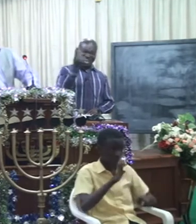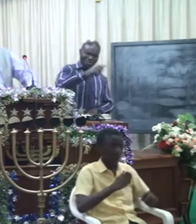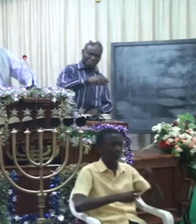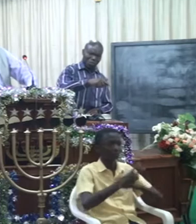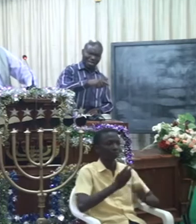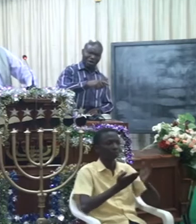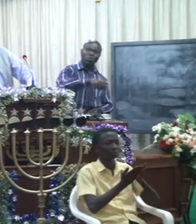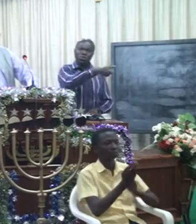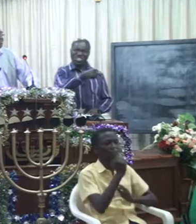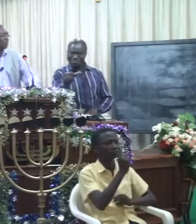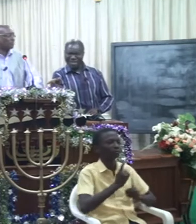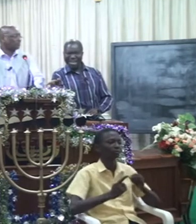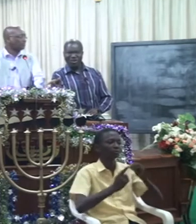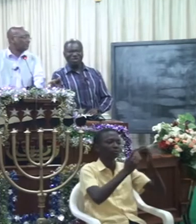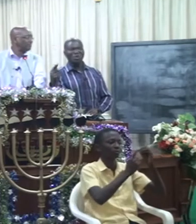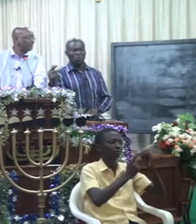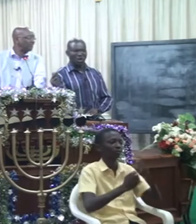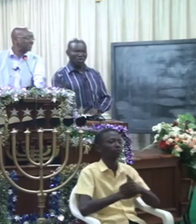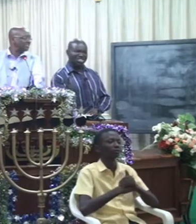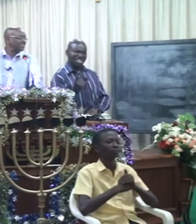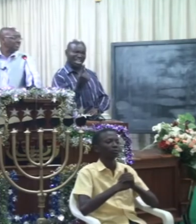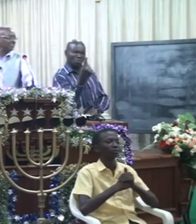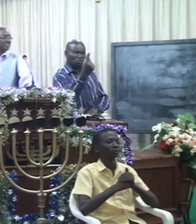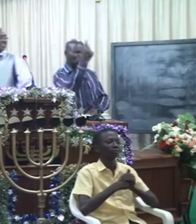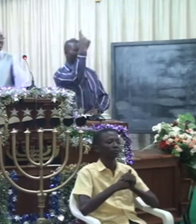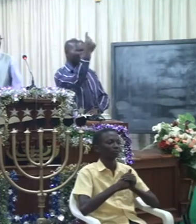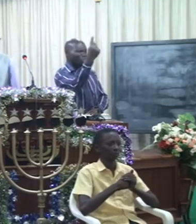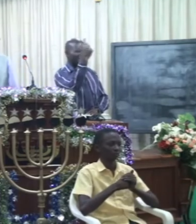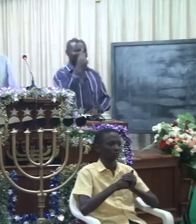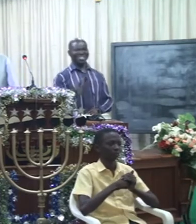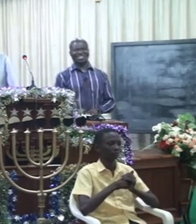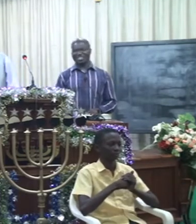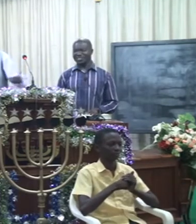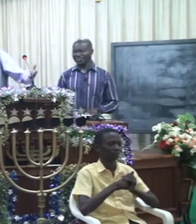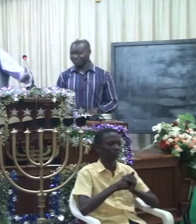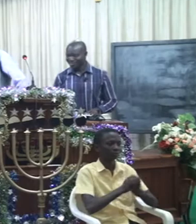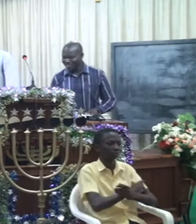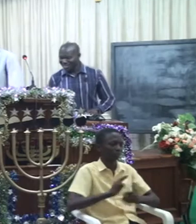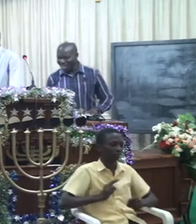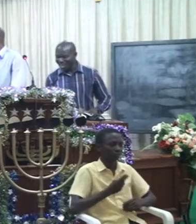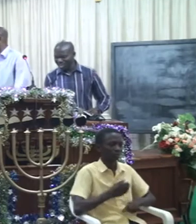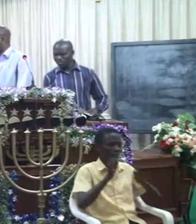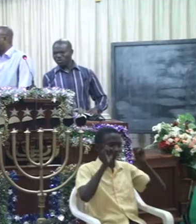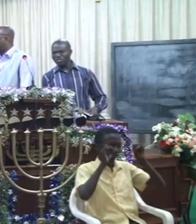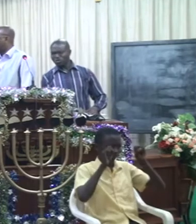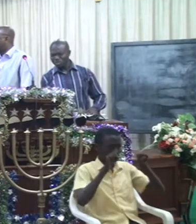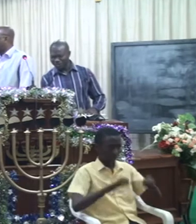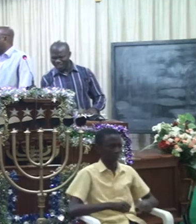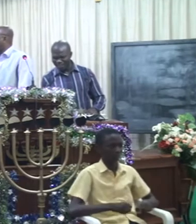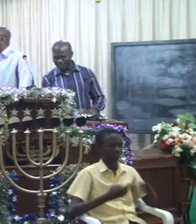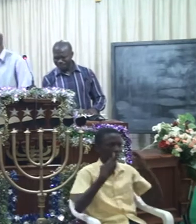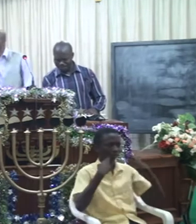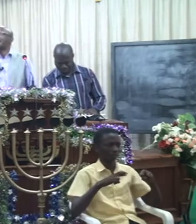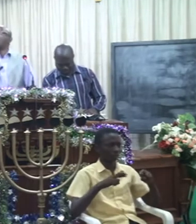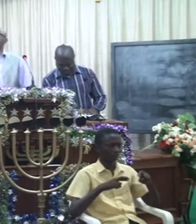seul. Na hivi pia uzima nayo imekuya kwa njia ya mtu mmoja. Et nous pouvons répondre. Na hivi tunaweza